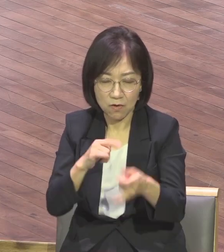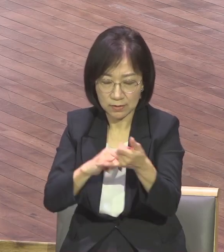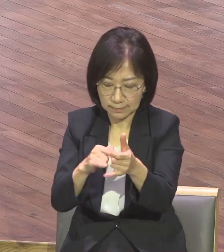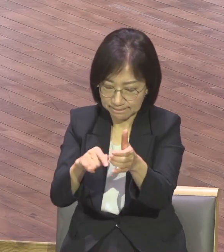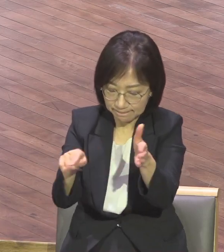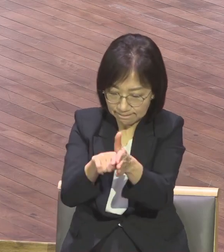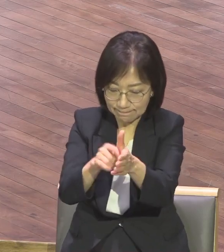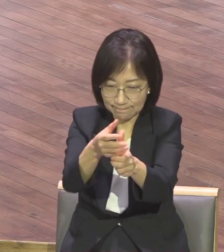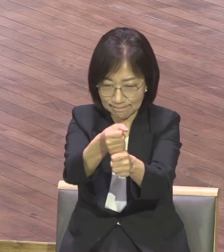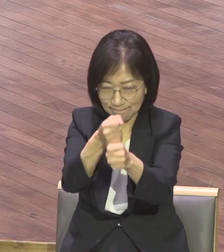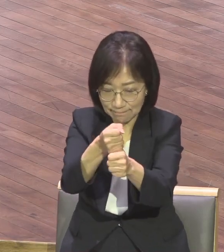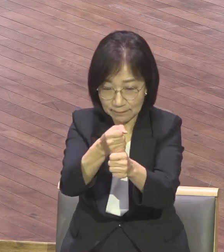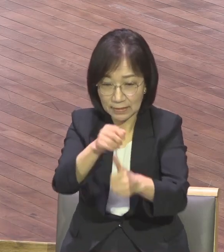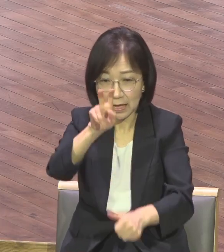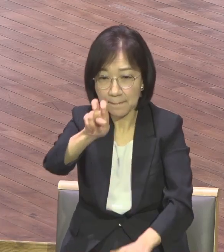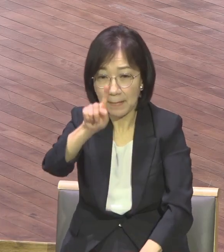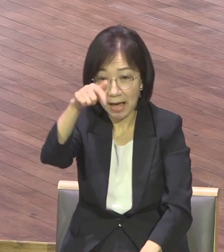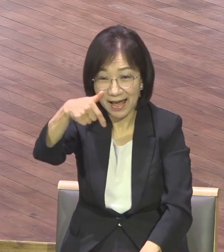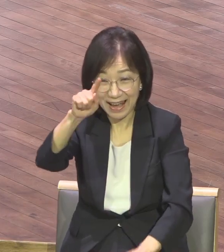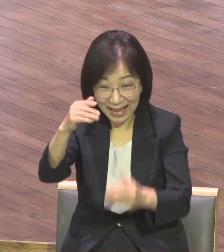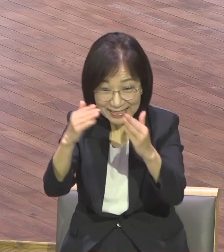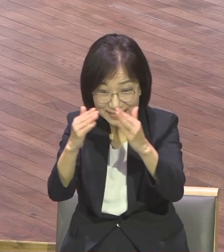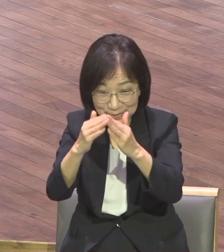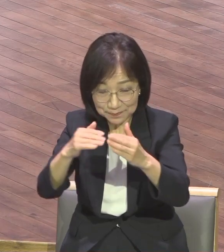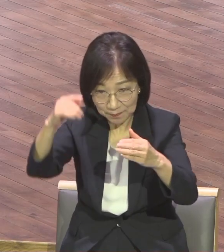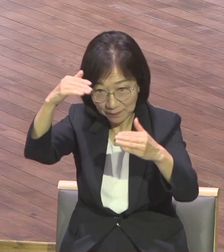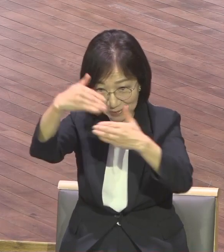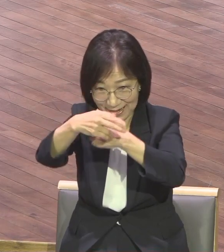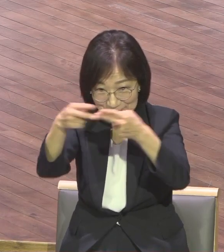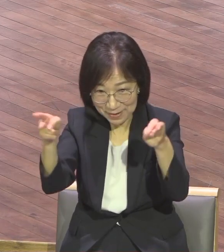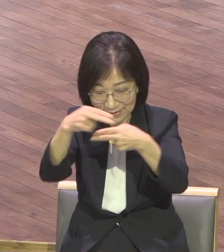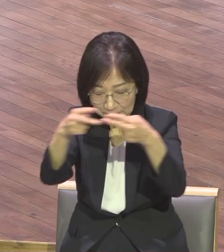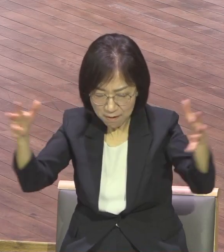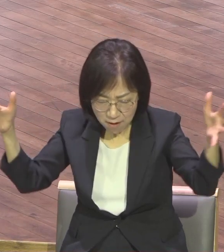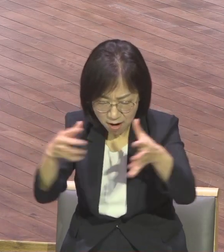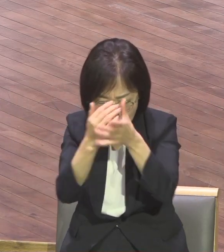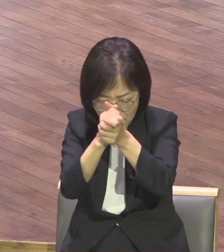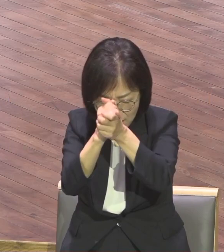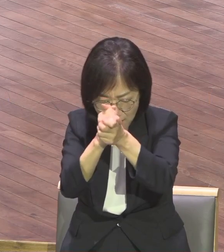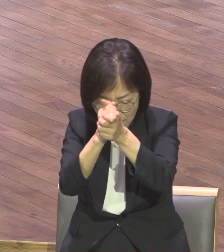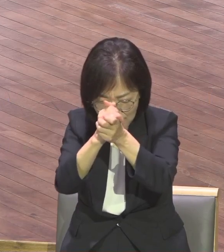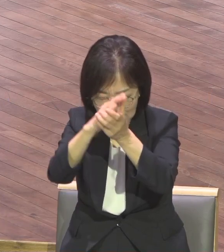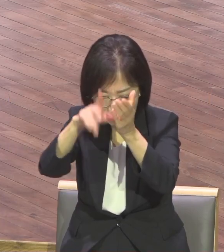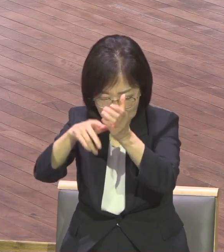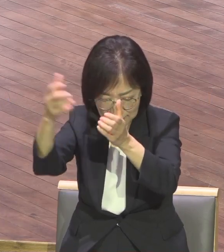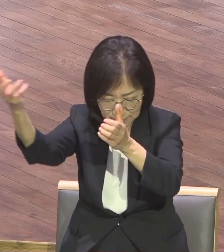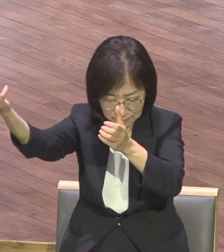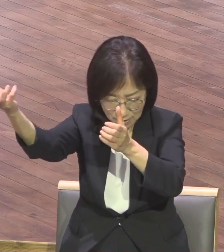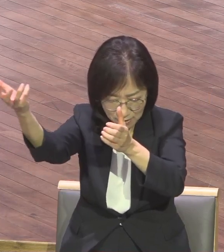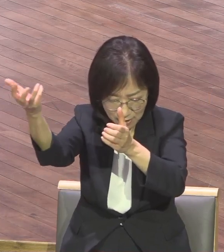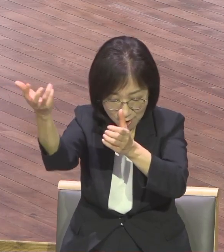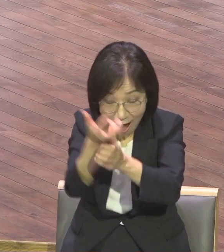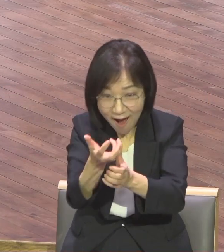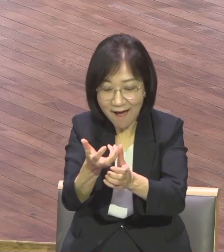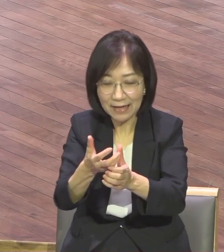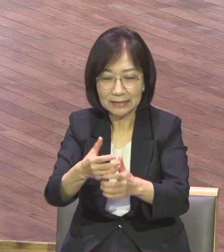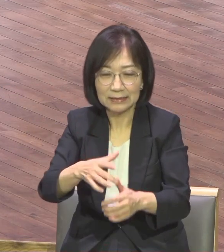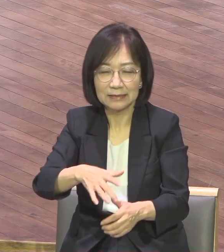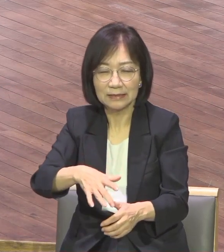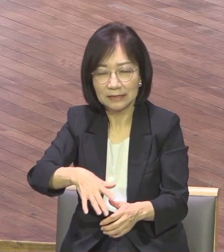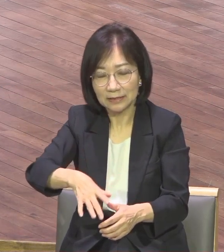붙잡고 마가다락방에서 모여서 기도하는 중에 지상에 최초로 교회가 시작된